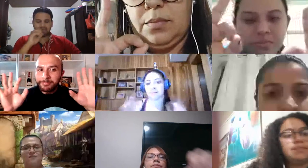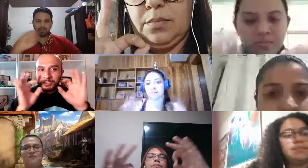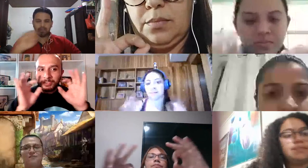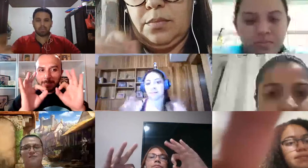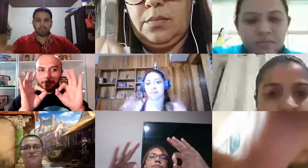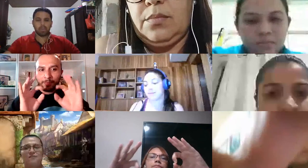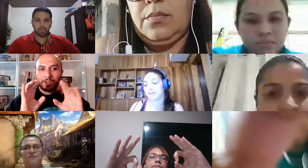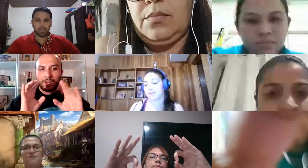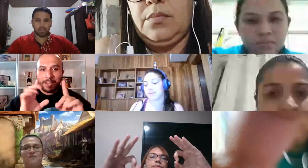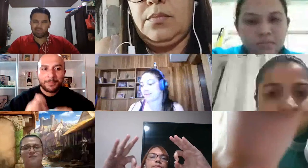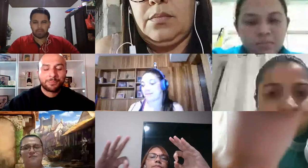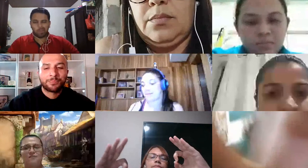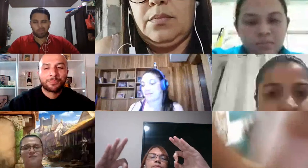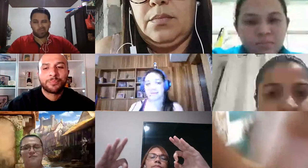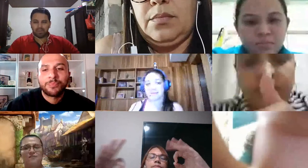Sí, ok.